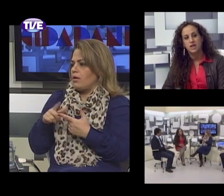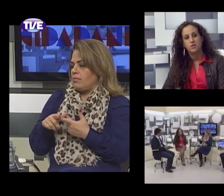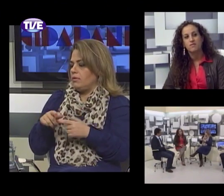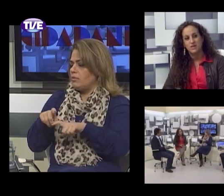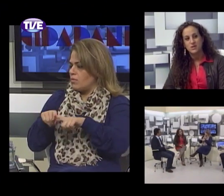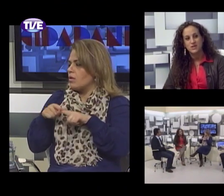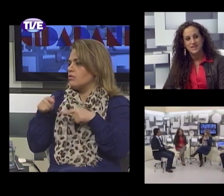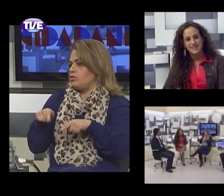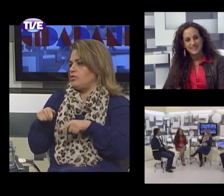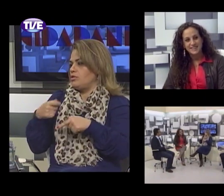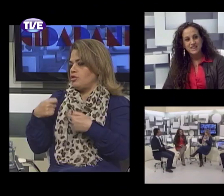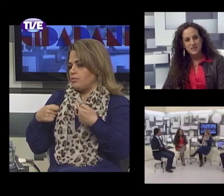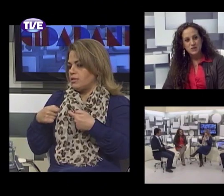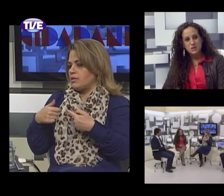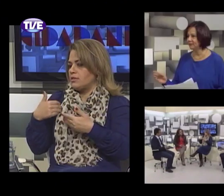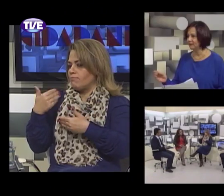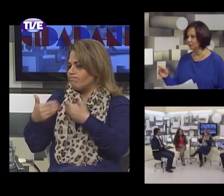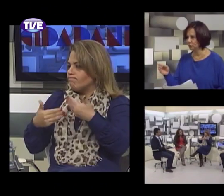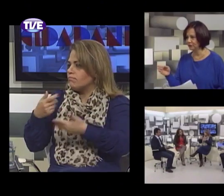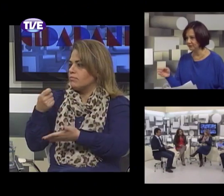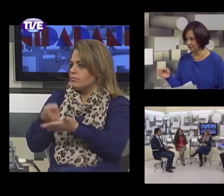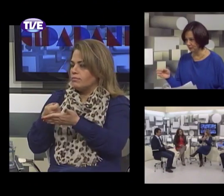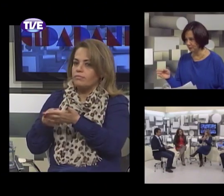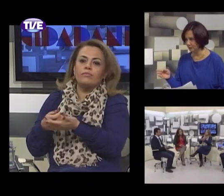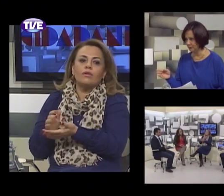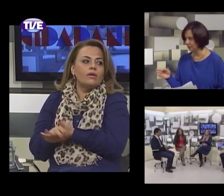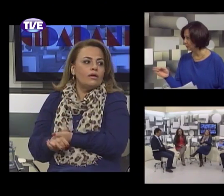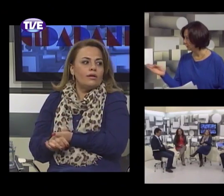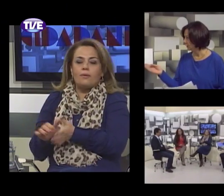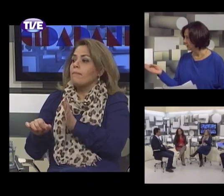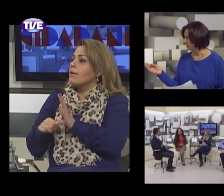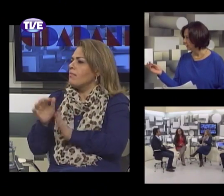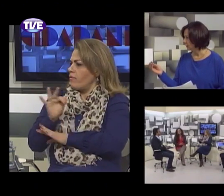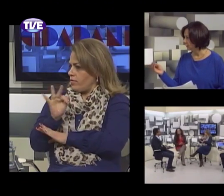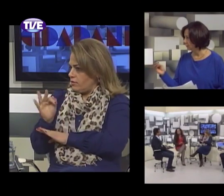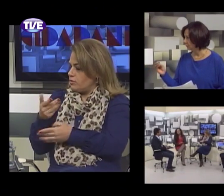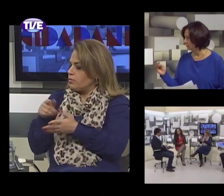gente vem buscando avanços. Claro. Deixa eu perguntar a vocês, acho que é o Francisco primeiro.